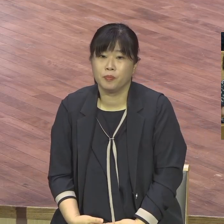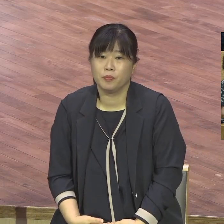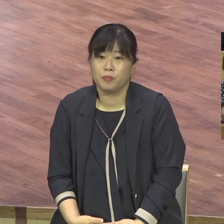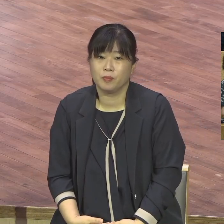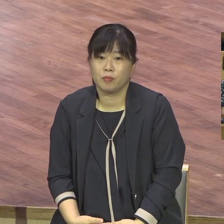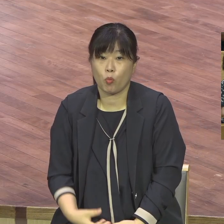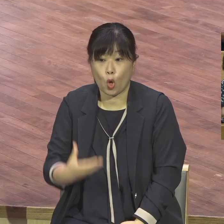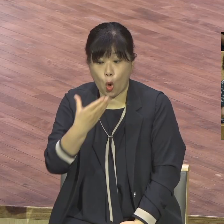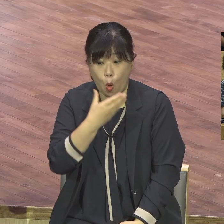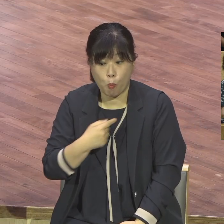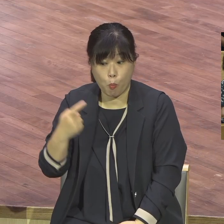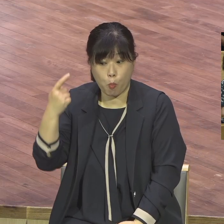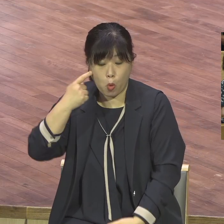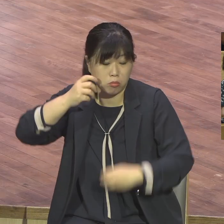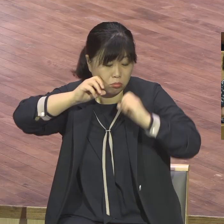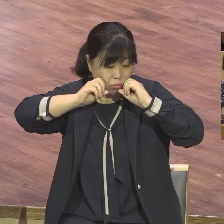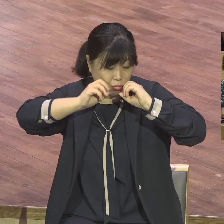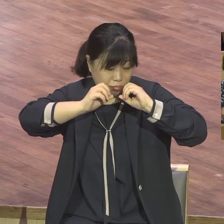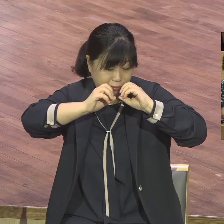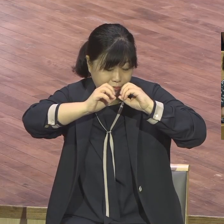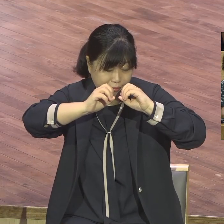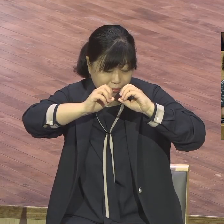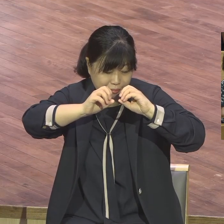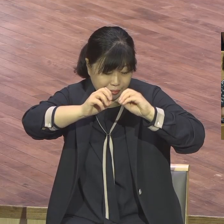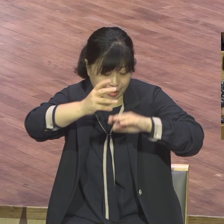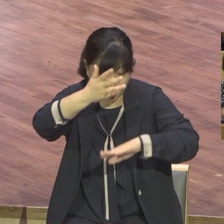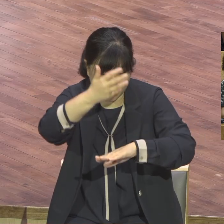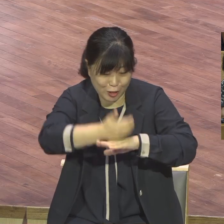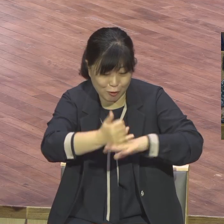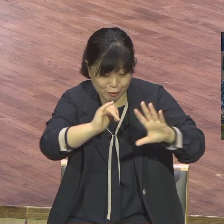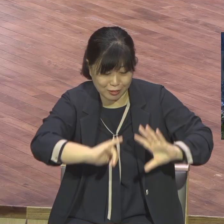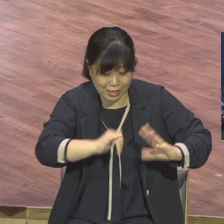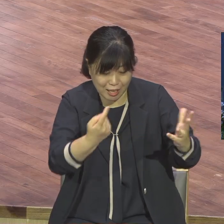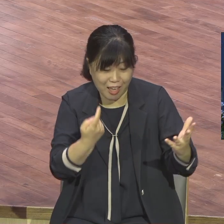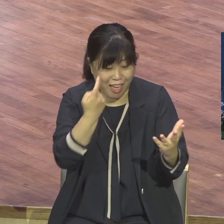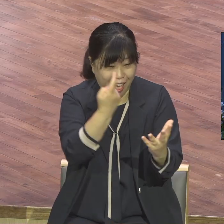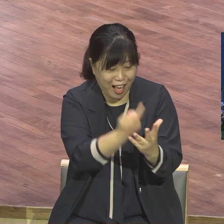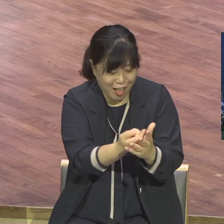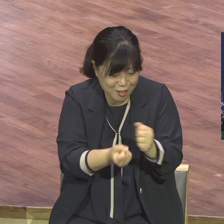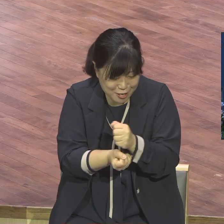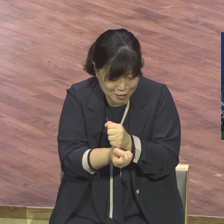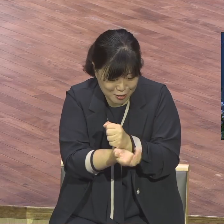영적인 복음을 전거해라. 어떻게 하든 영향력 입혀라.